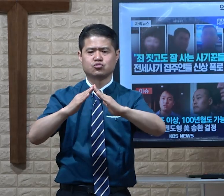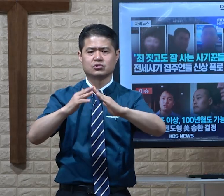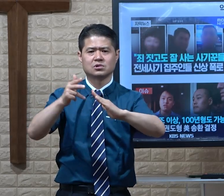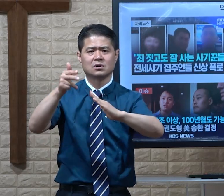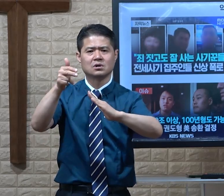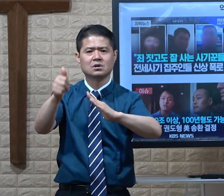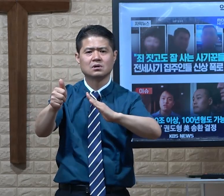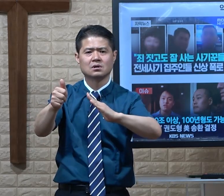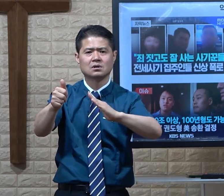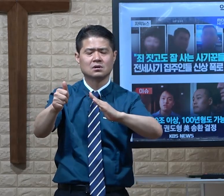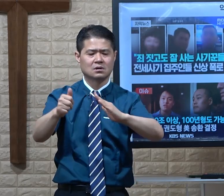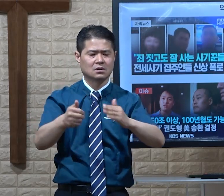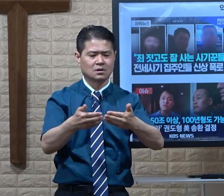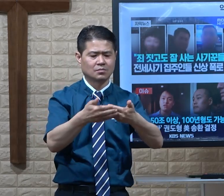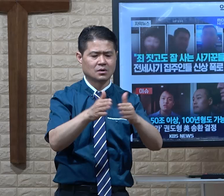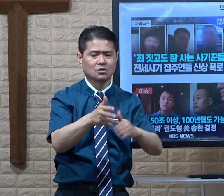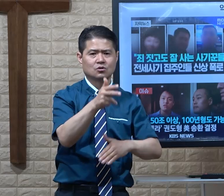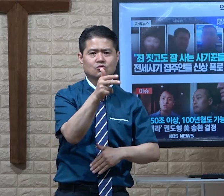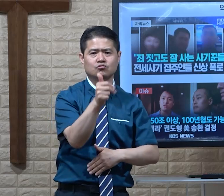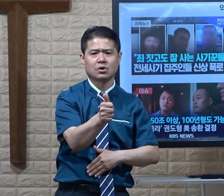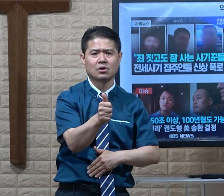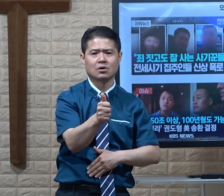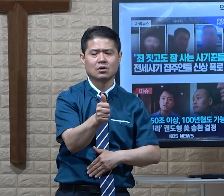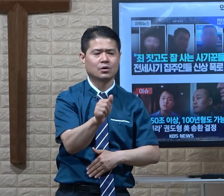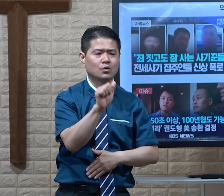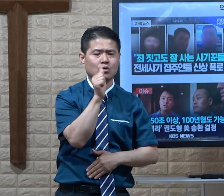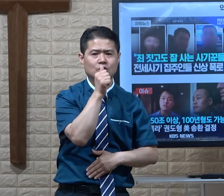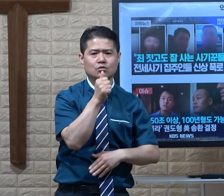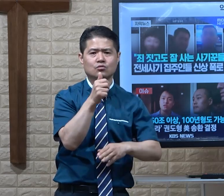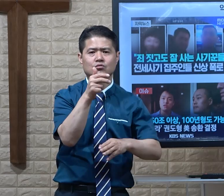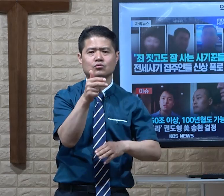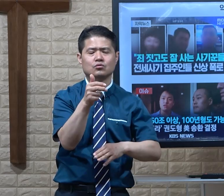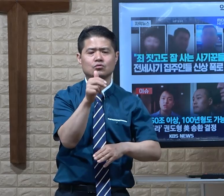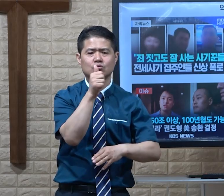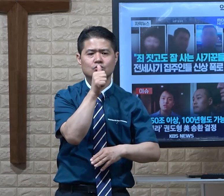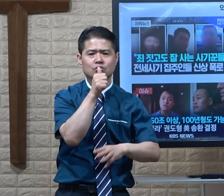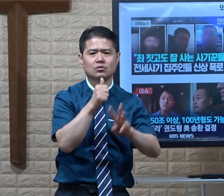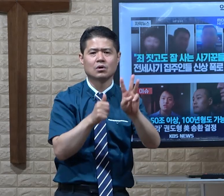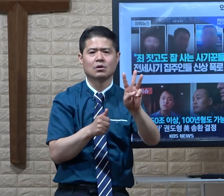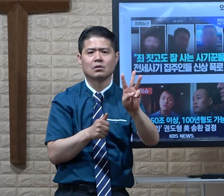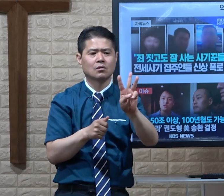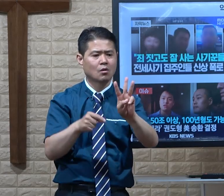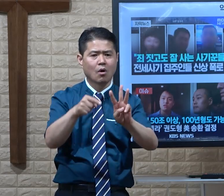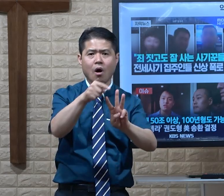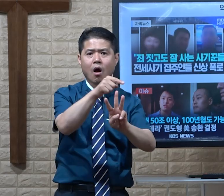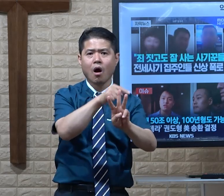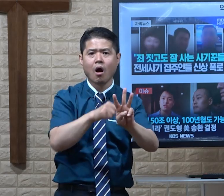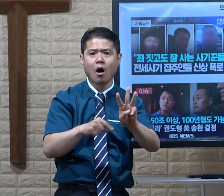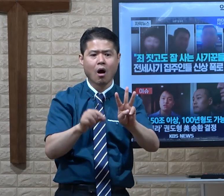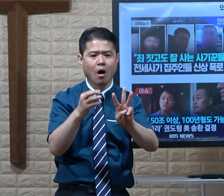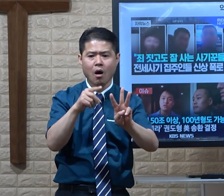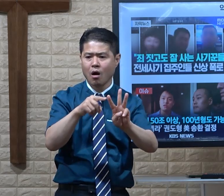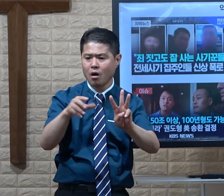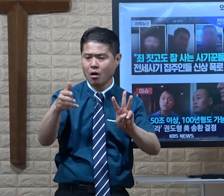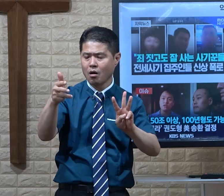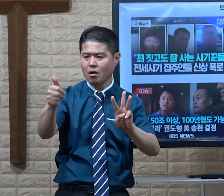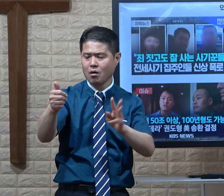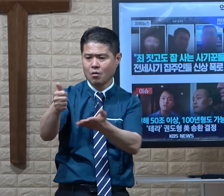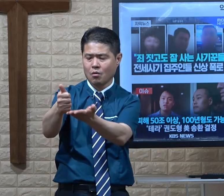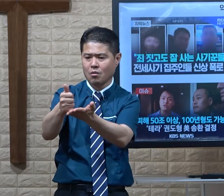해서 집주인과 또 이 건물주, 또 이 부동산 사람들이